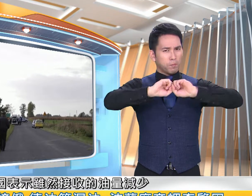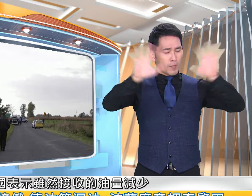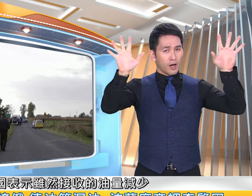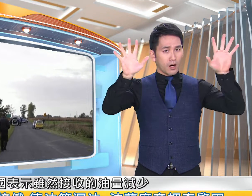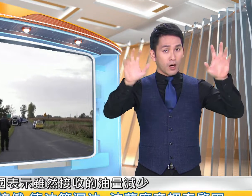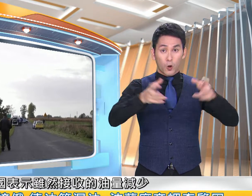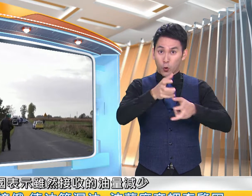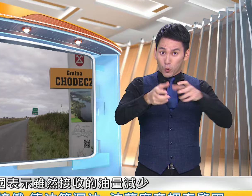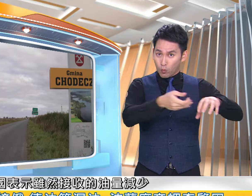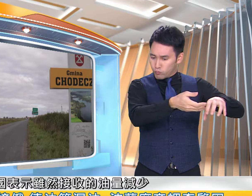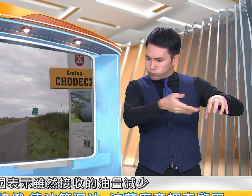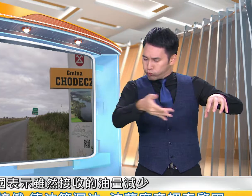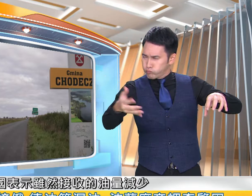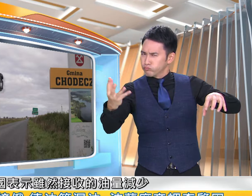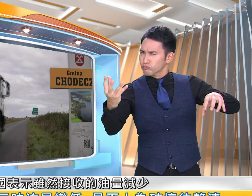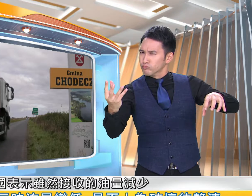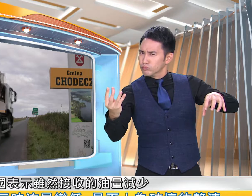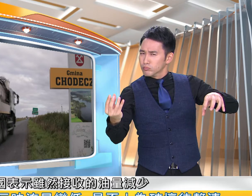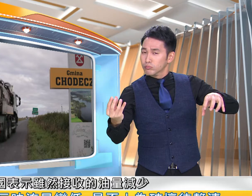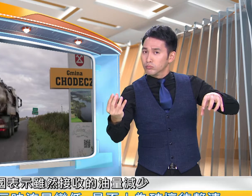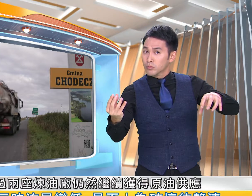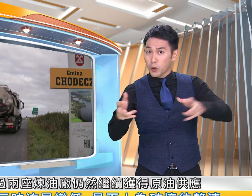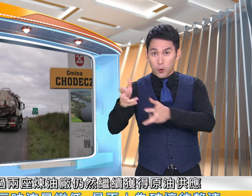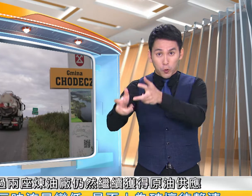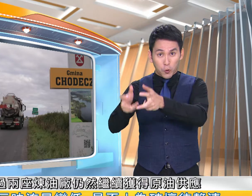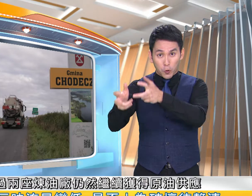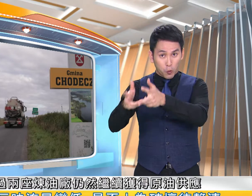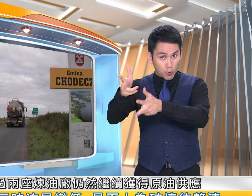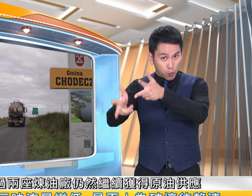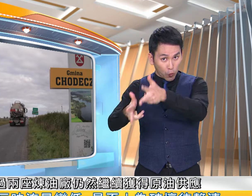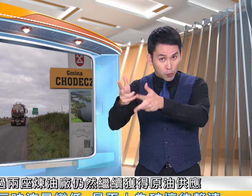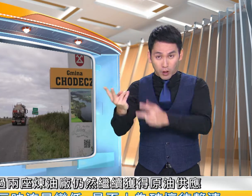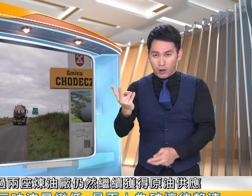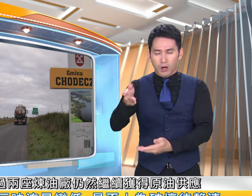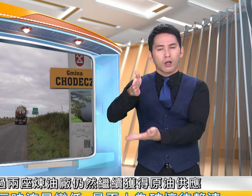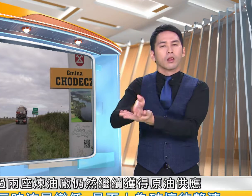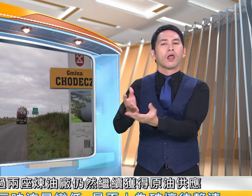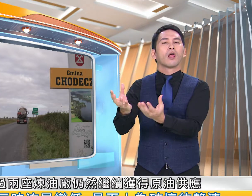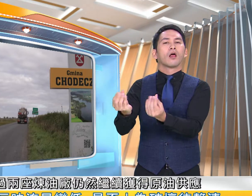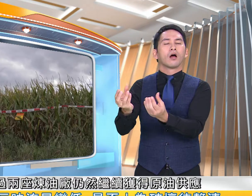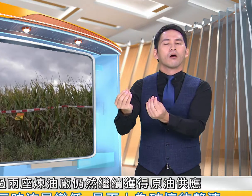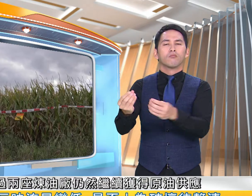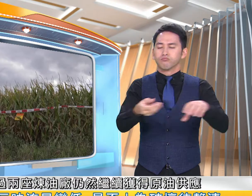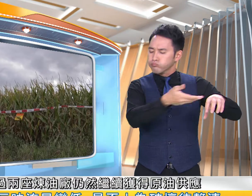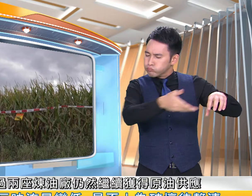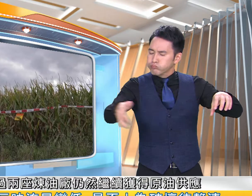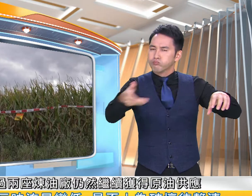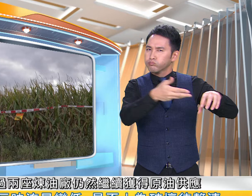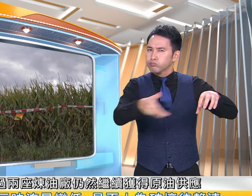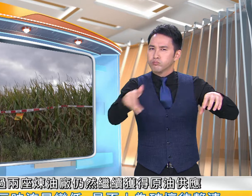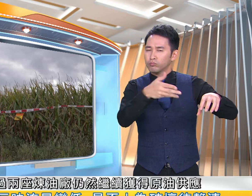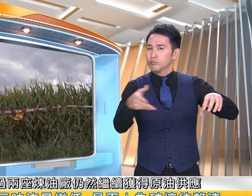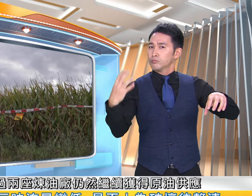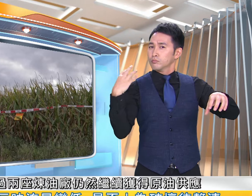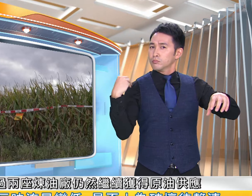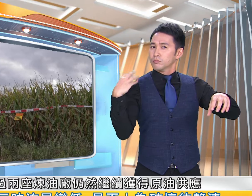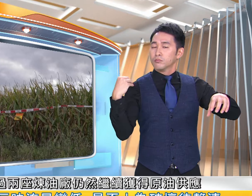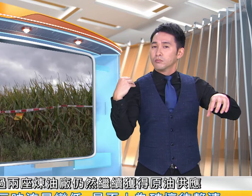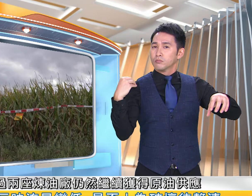接收的油量减少，不过两座炼油厂仍然是继续获得了原油供应。